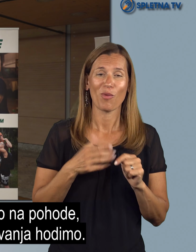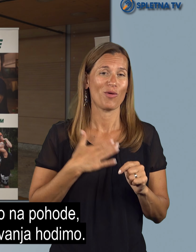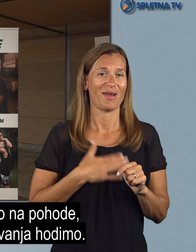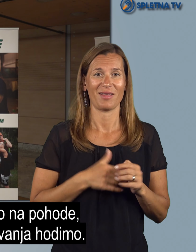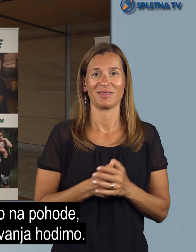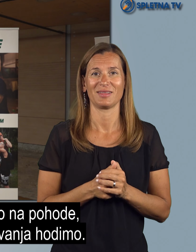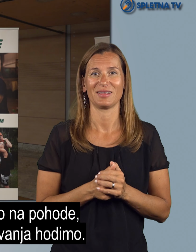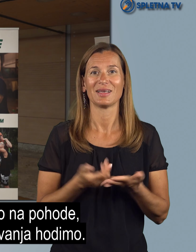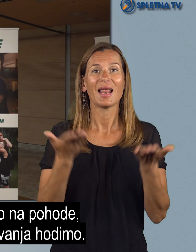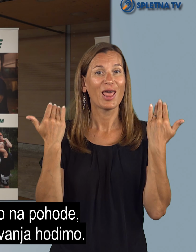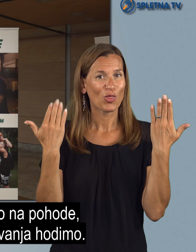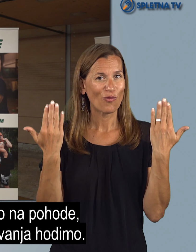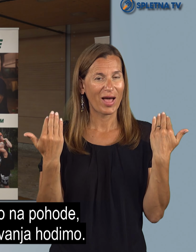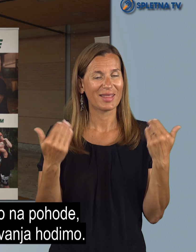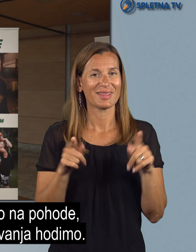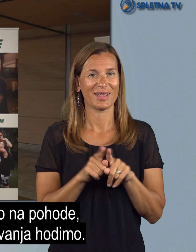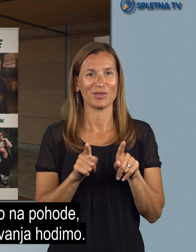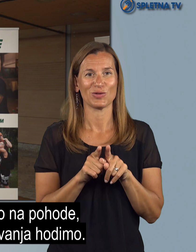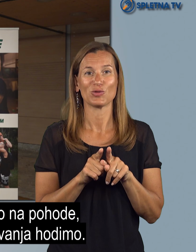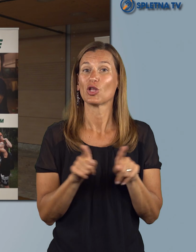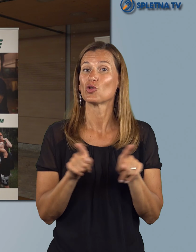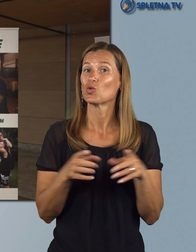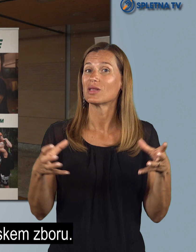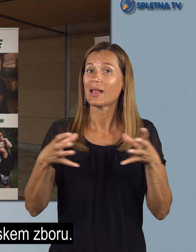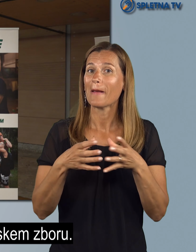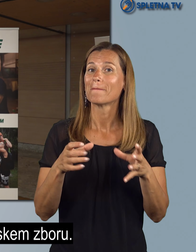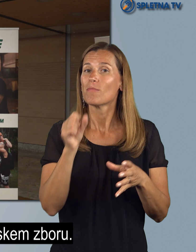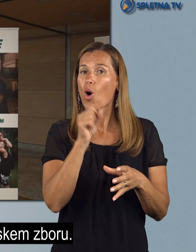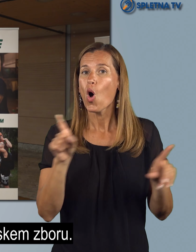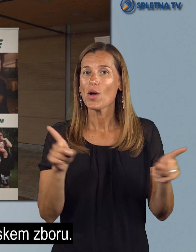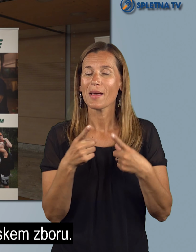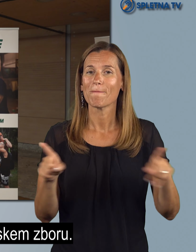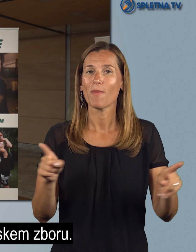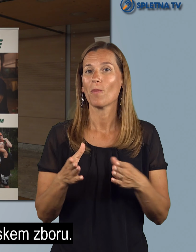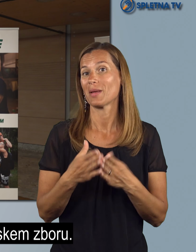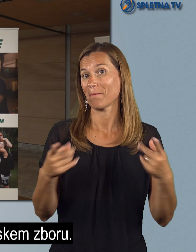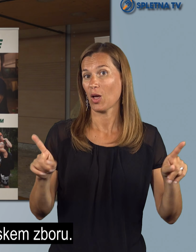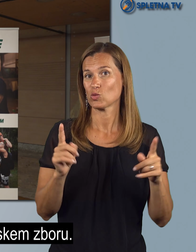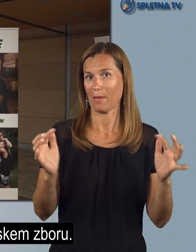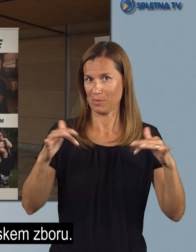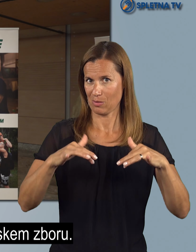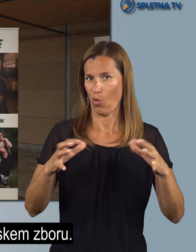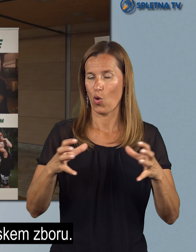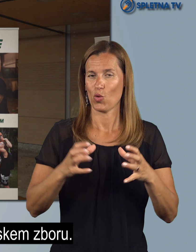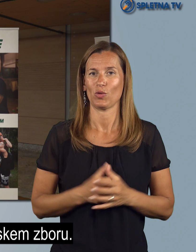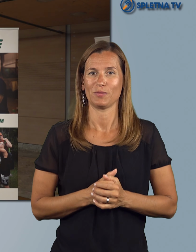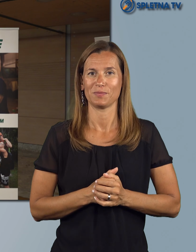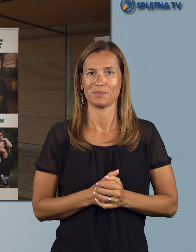športamo radi, na letovanje. Tudi pojemo pri pevskem zboru.